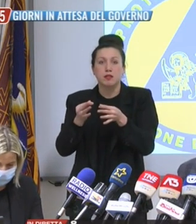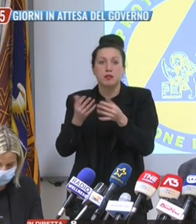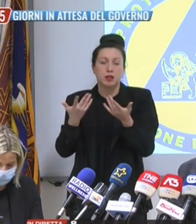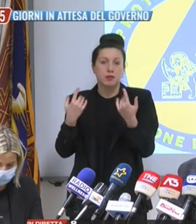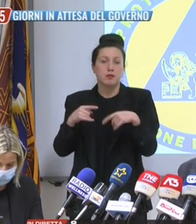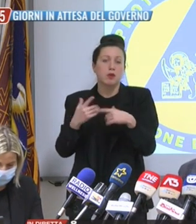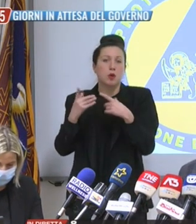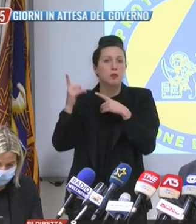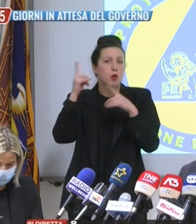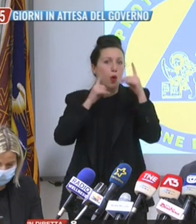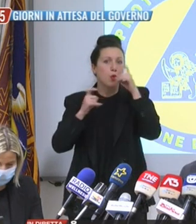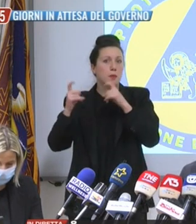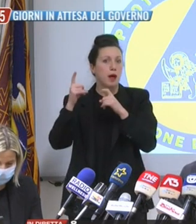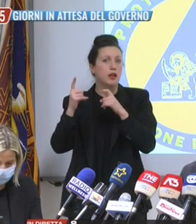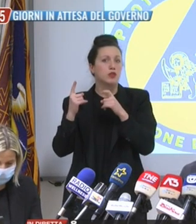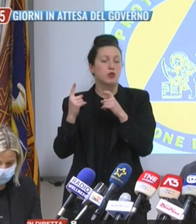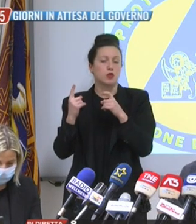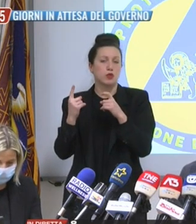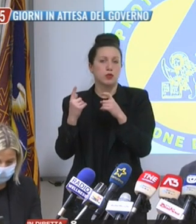preoccupazione. Quindi finché non è finita